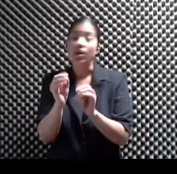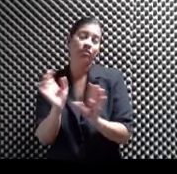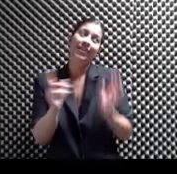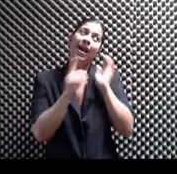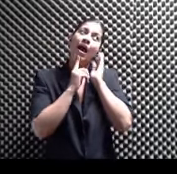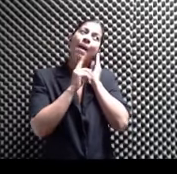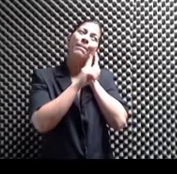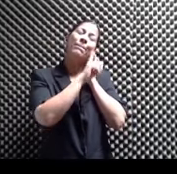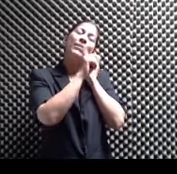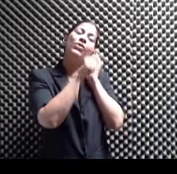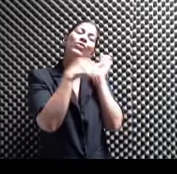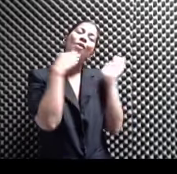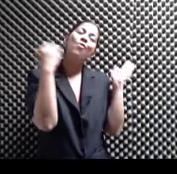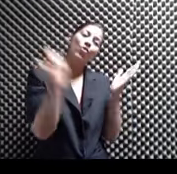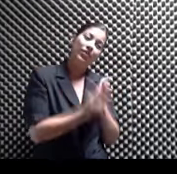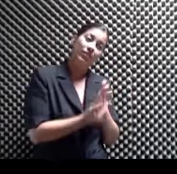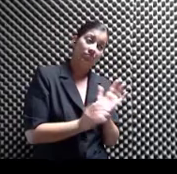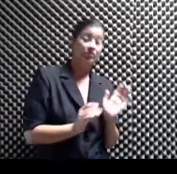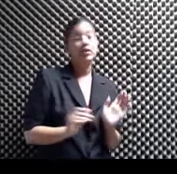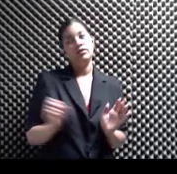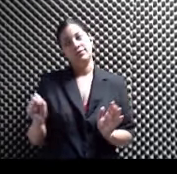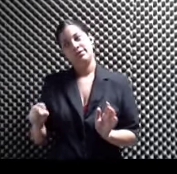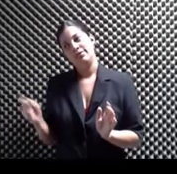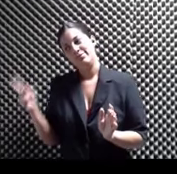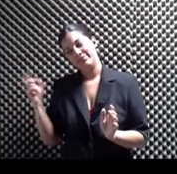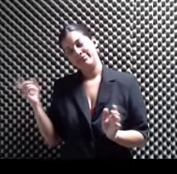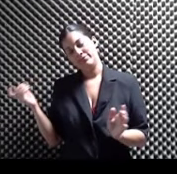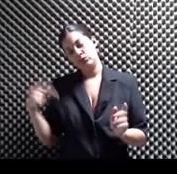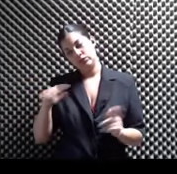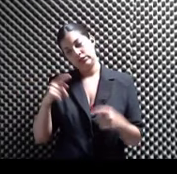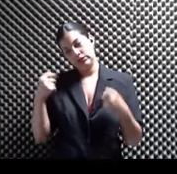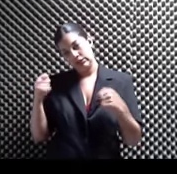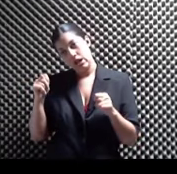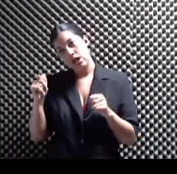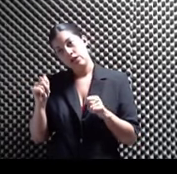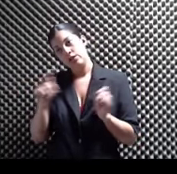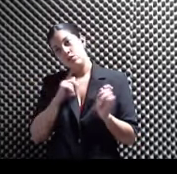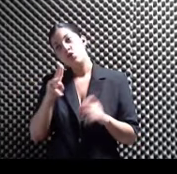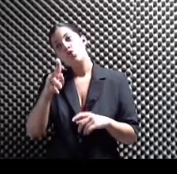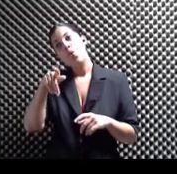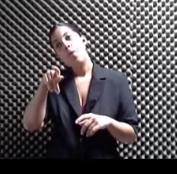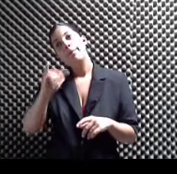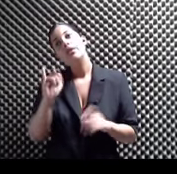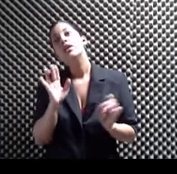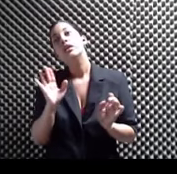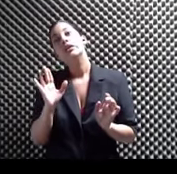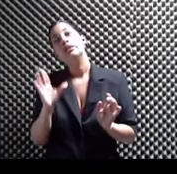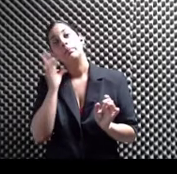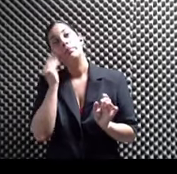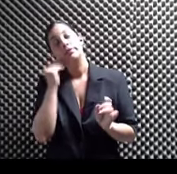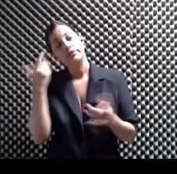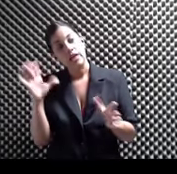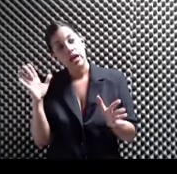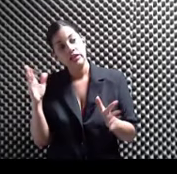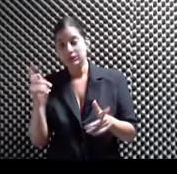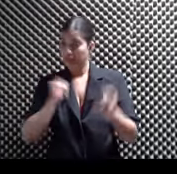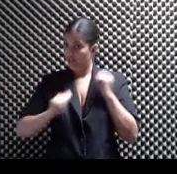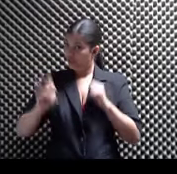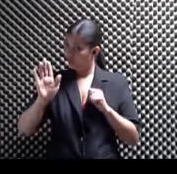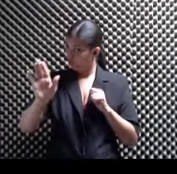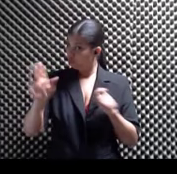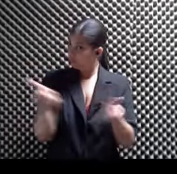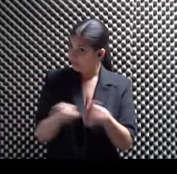No, porque obviamente ya lo habían probado en el Teatro de la Yupi, que también es un espacio íntimo. Y tiene su propio teatro. Y ellos tienen su teatro espacio